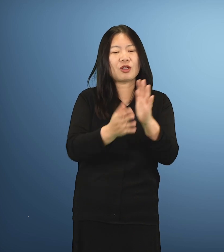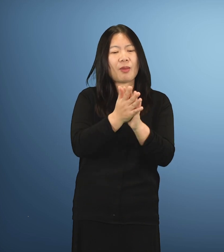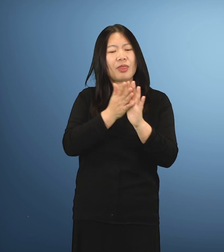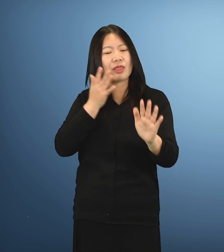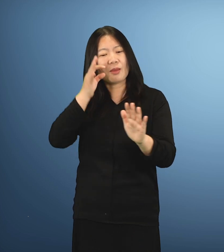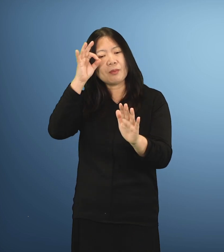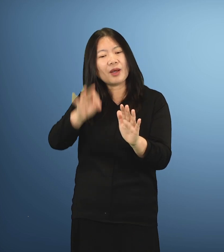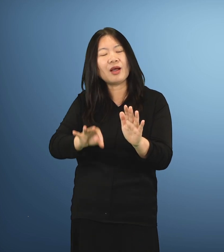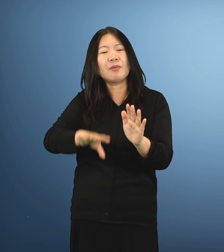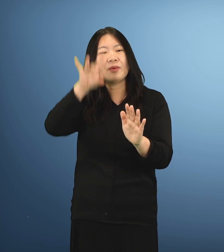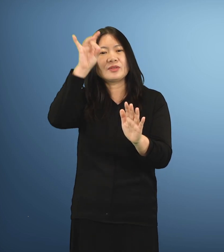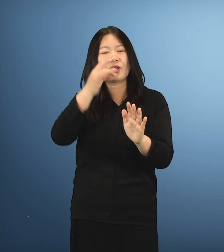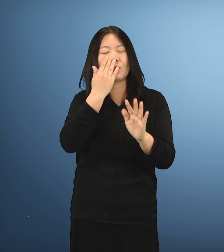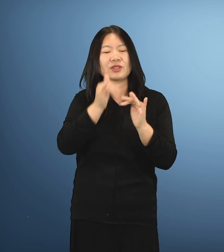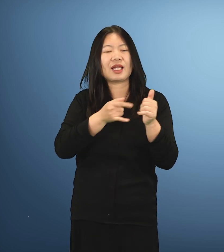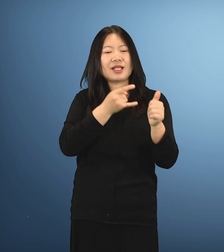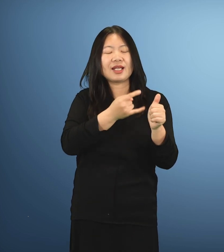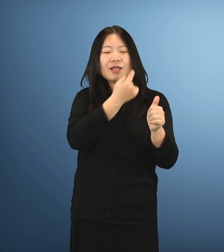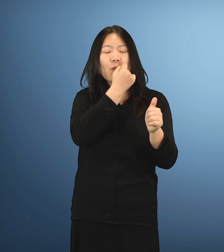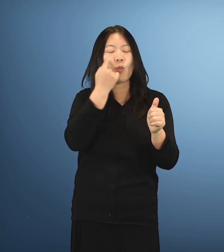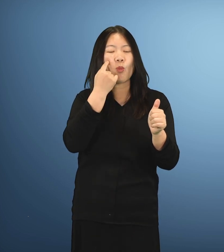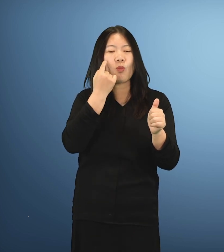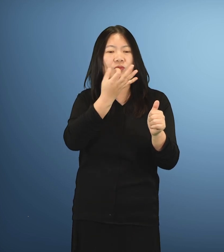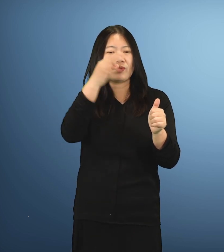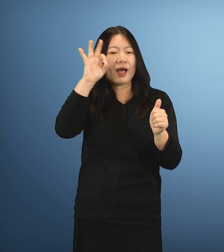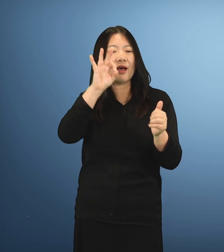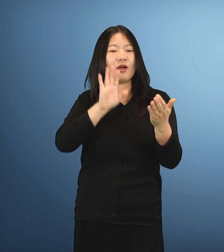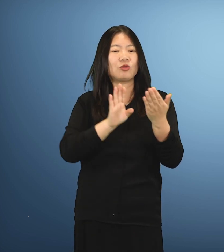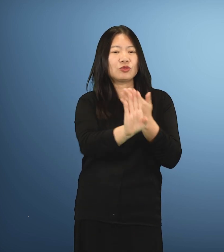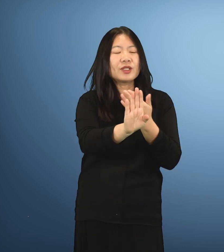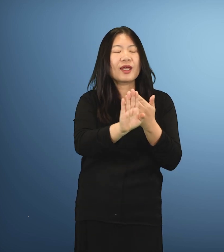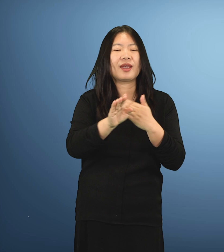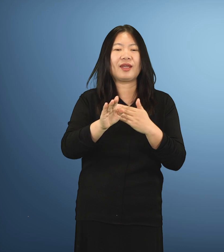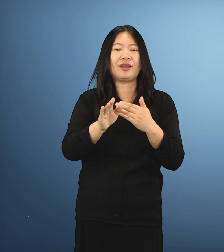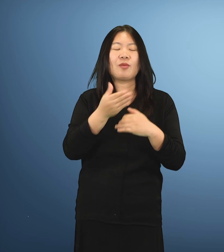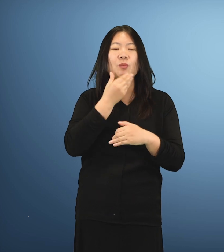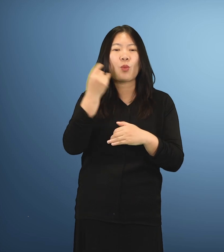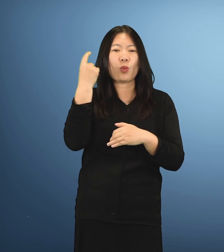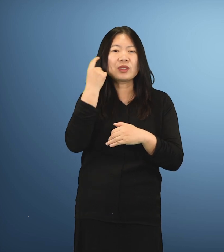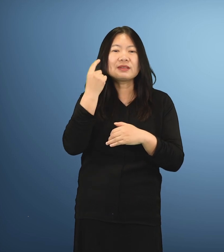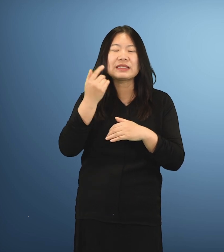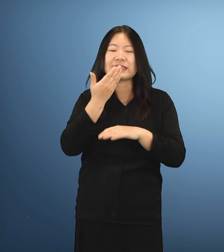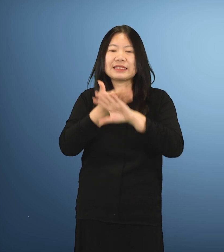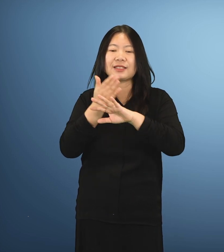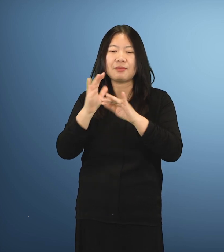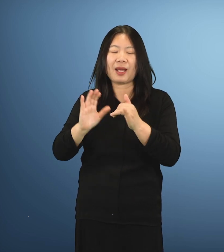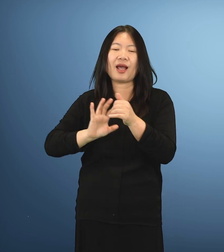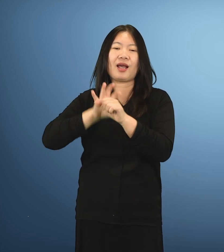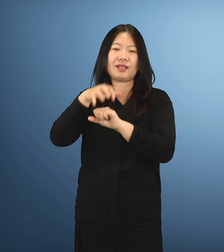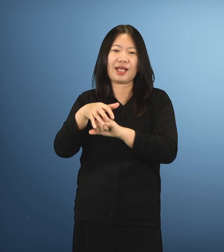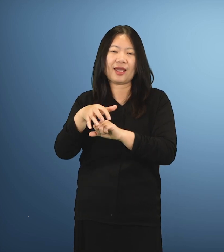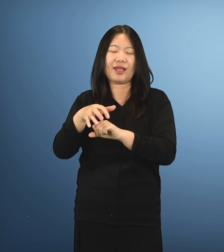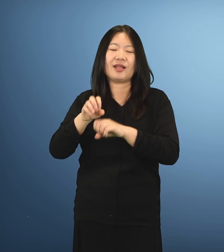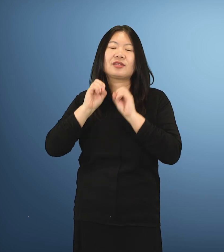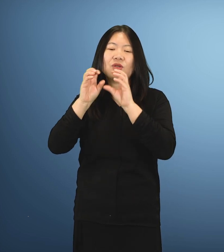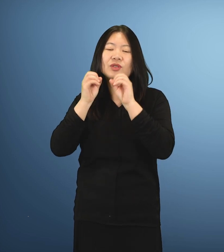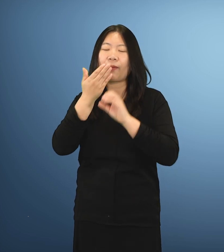이들에게 먼저 그것이 공증이 된 이후에 그 복음이 이제 이방을 넘도록 되어 있는